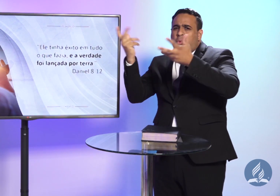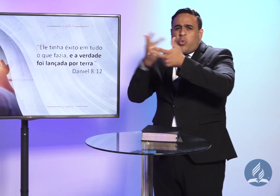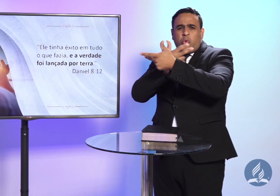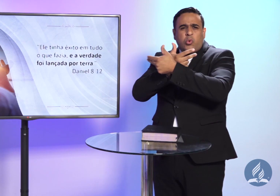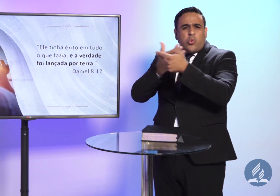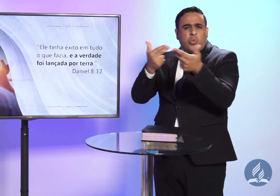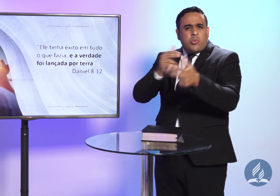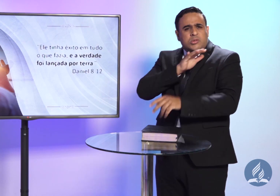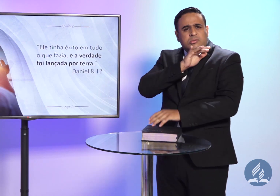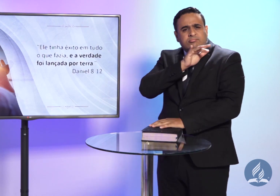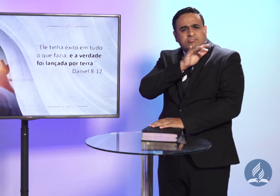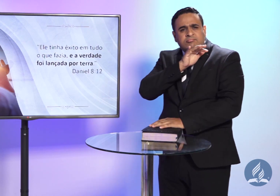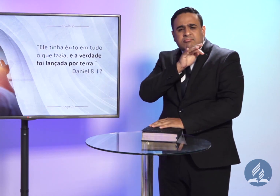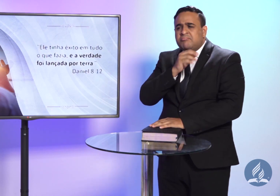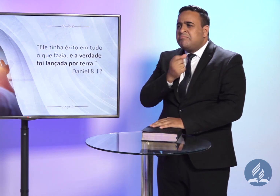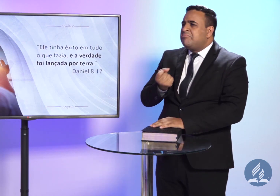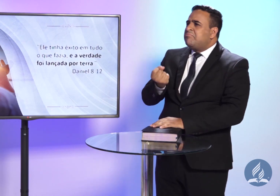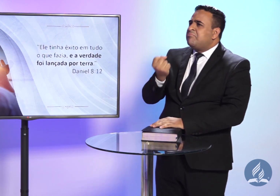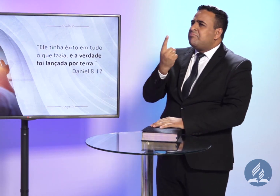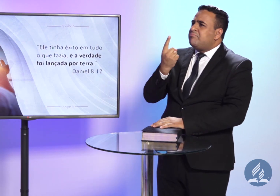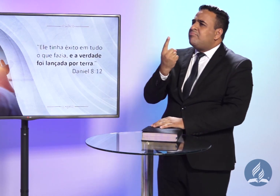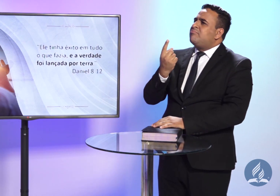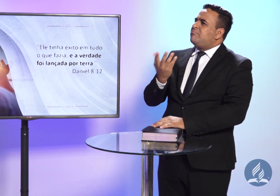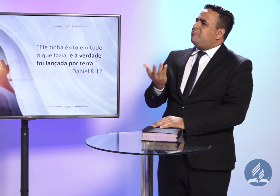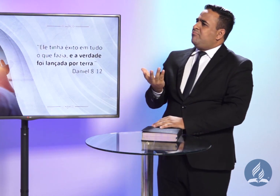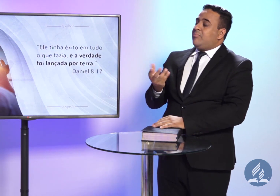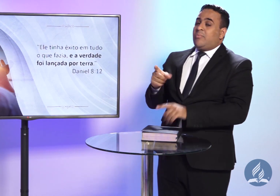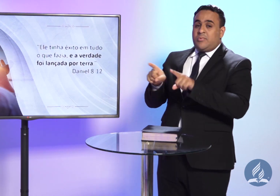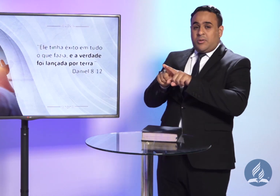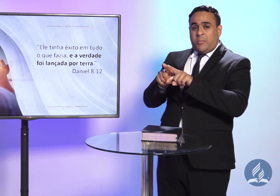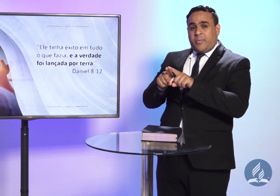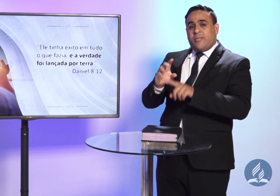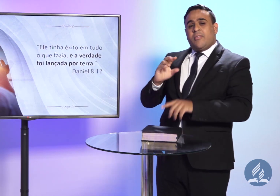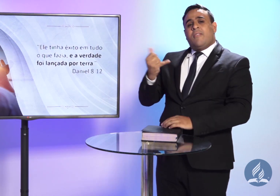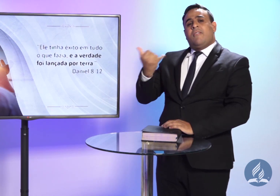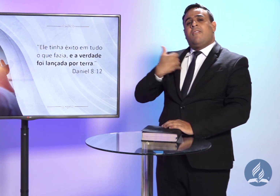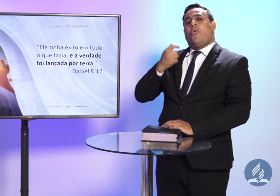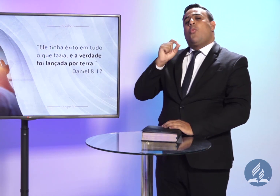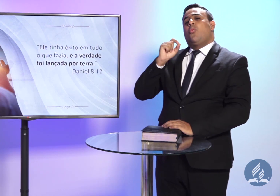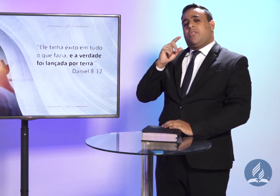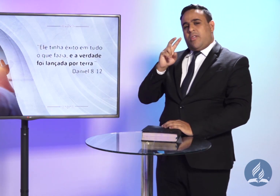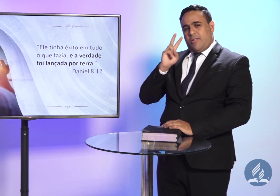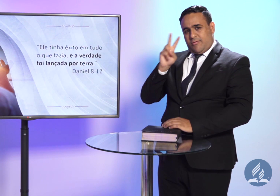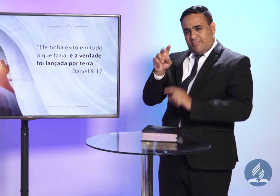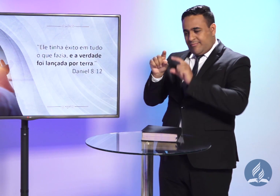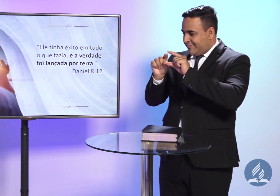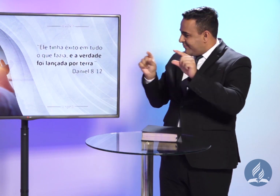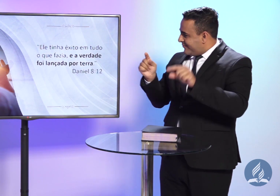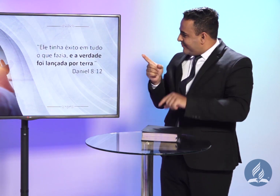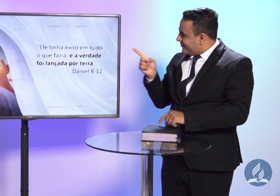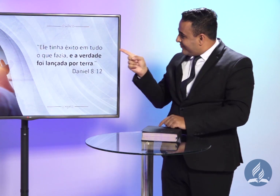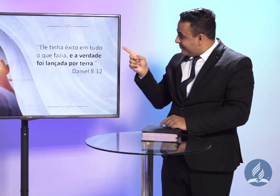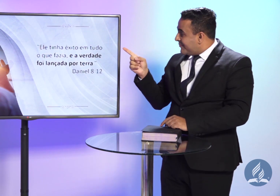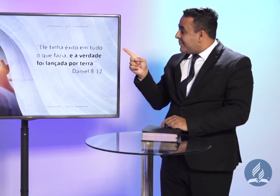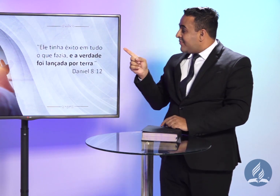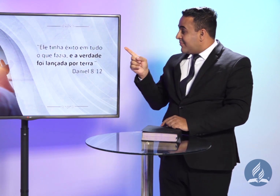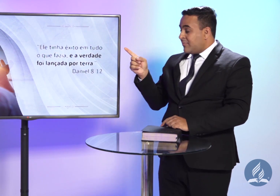qual esse anjo explicou para ele as coisas ruins que estariam acontecendo. E esse anjo também disse para Daniel